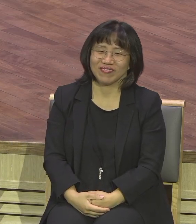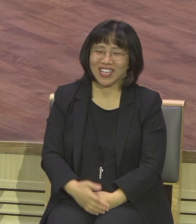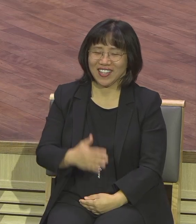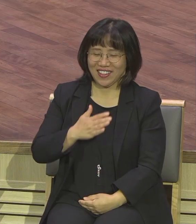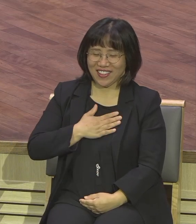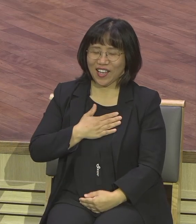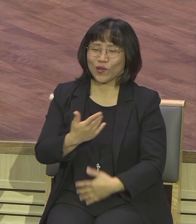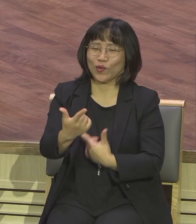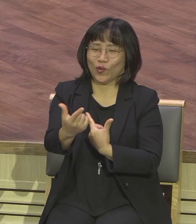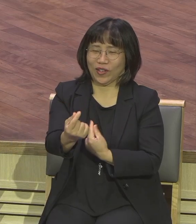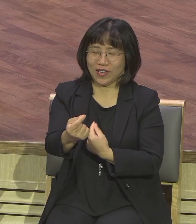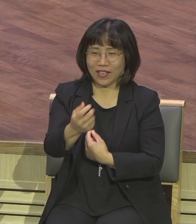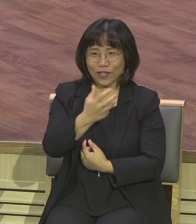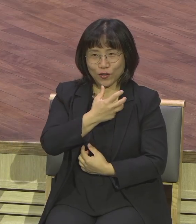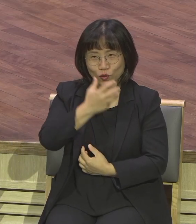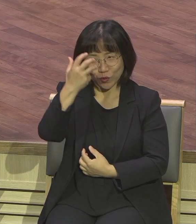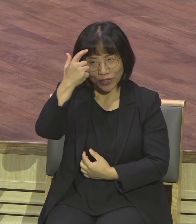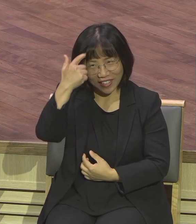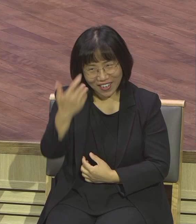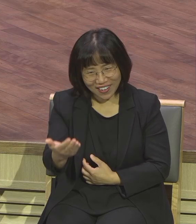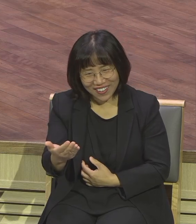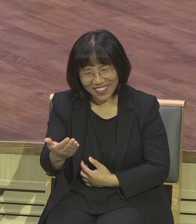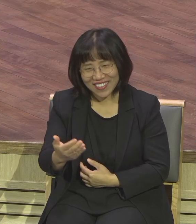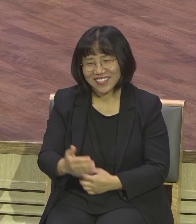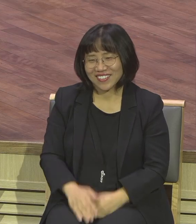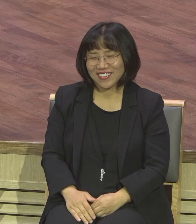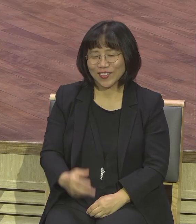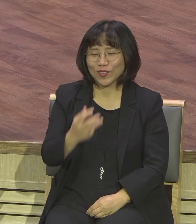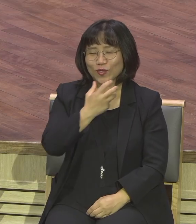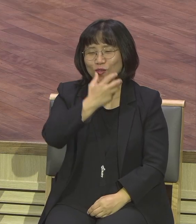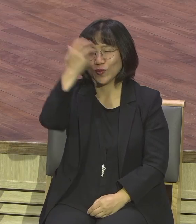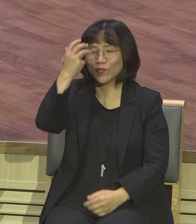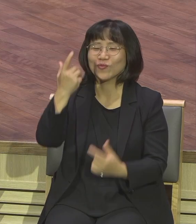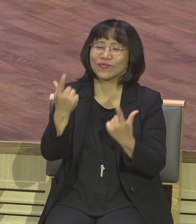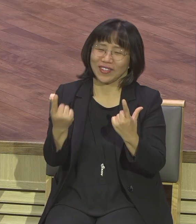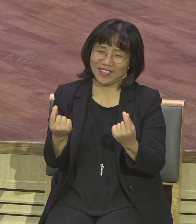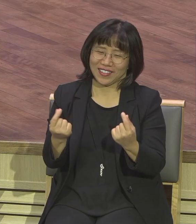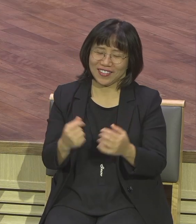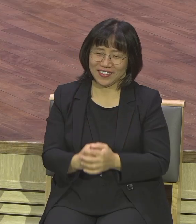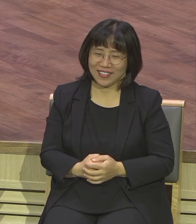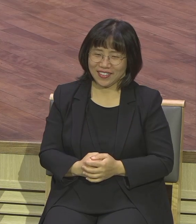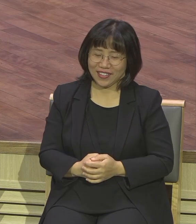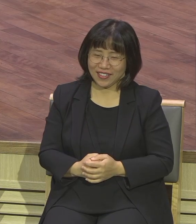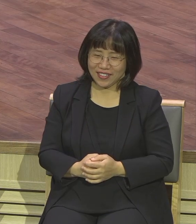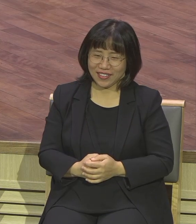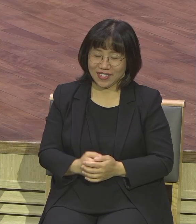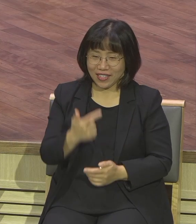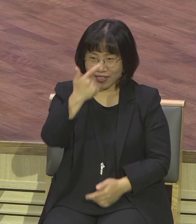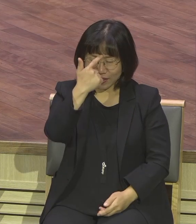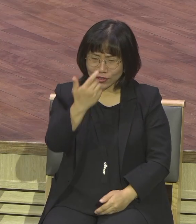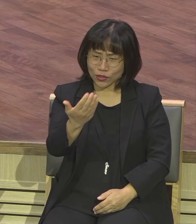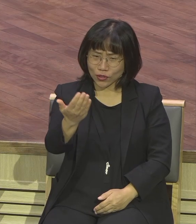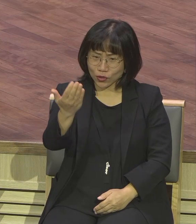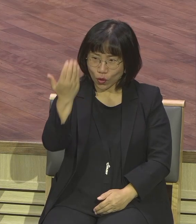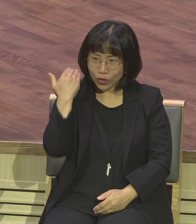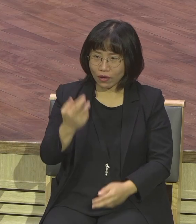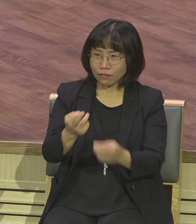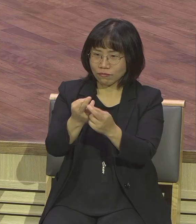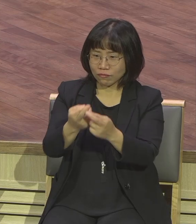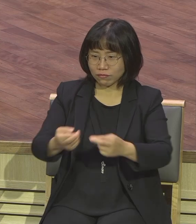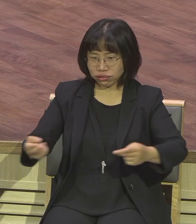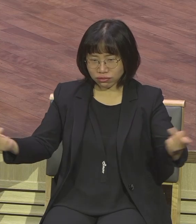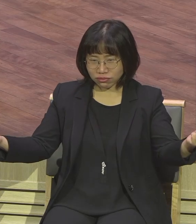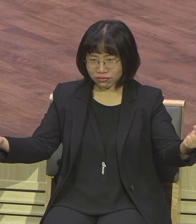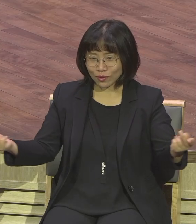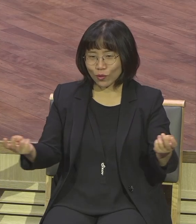저도 그래요. 꿈인가 하노라. 꿈 같아, 꿈 같아. 어떻게 전에 그렇게